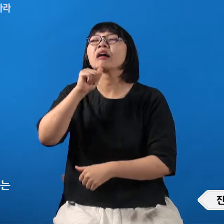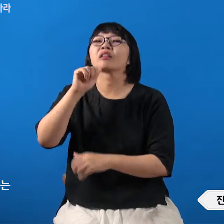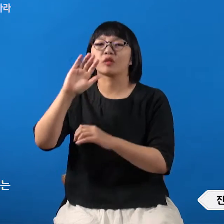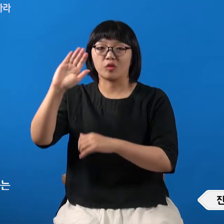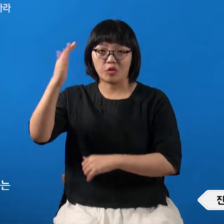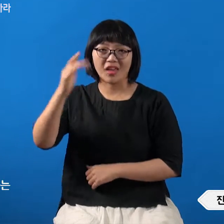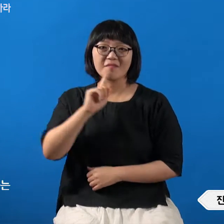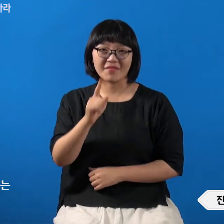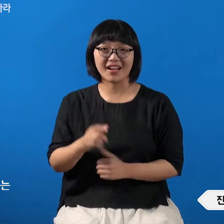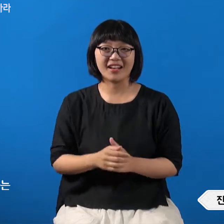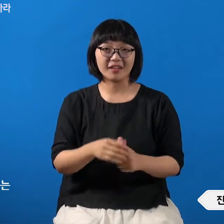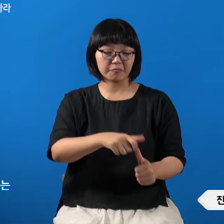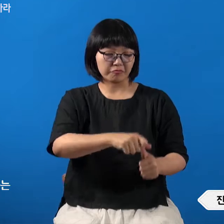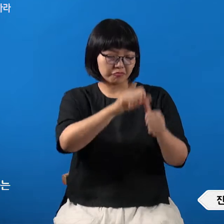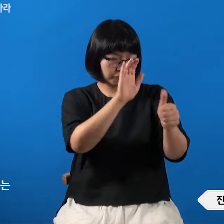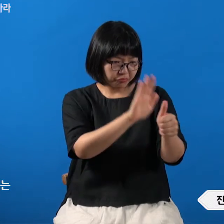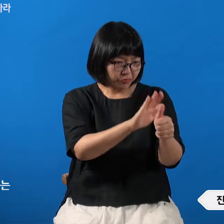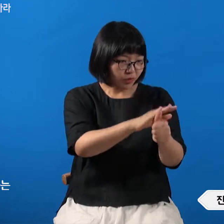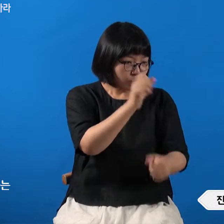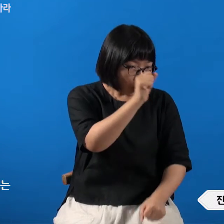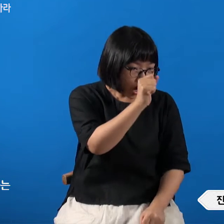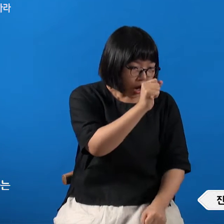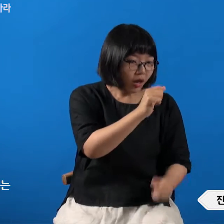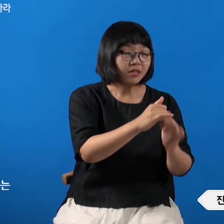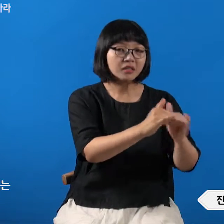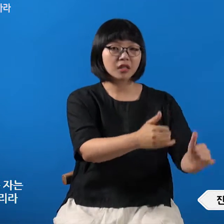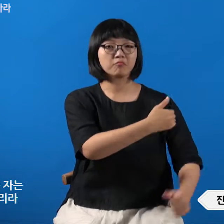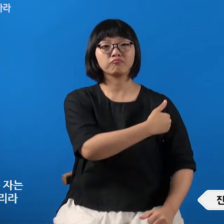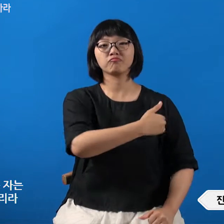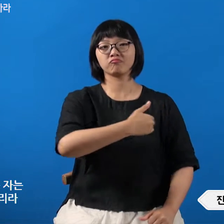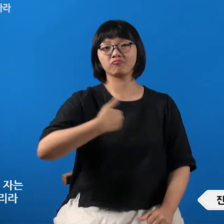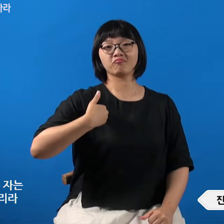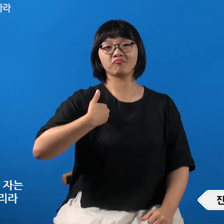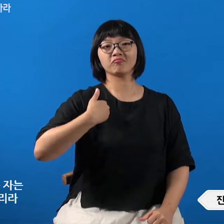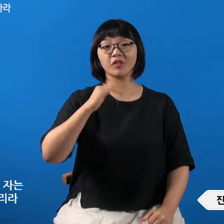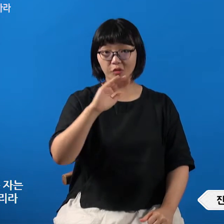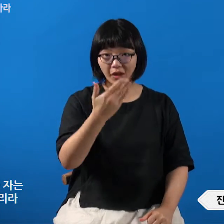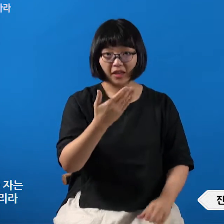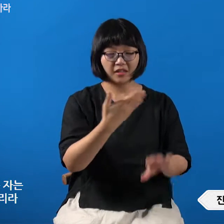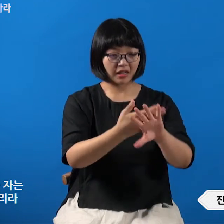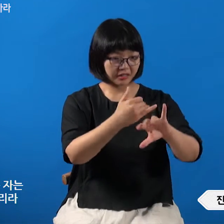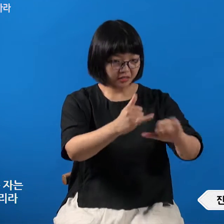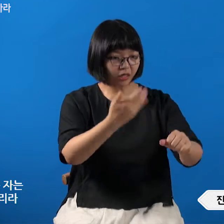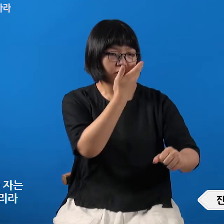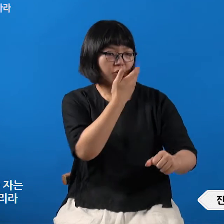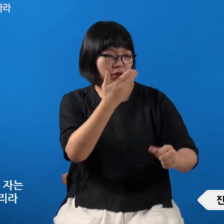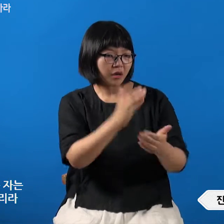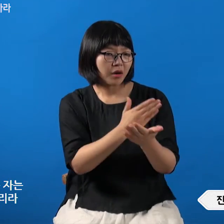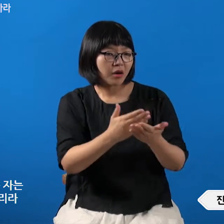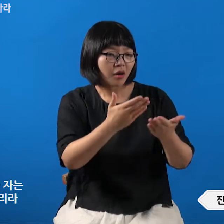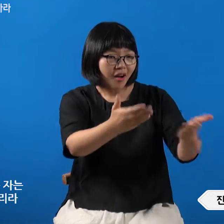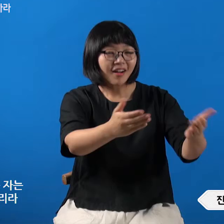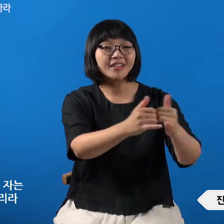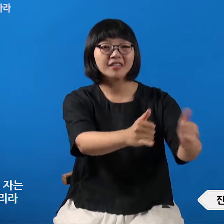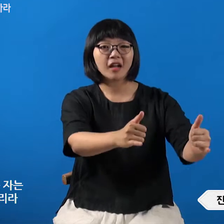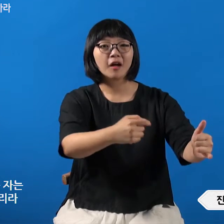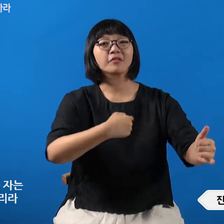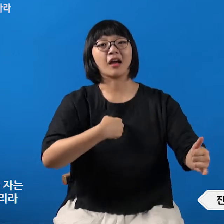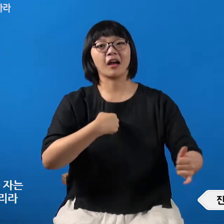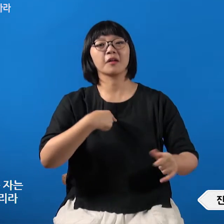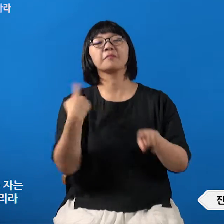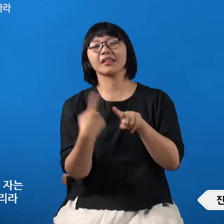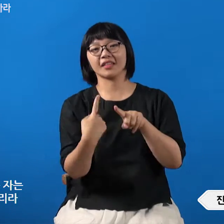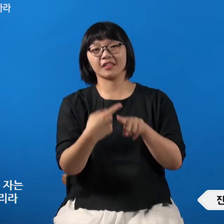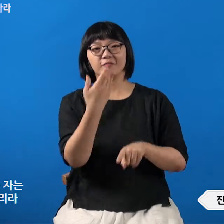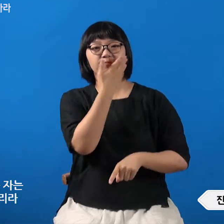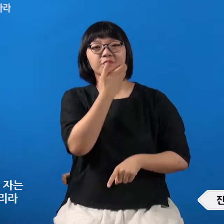풍족하여질 것이요 남을 윤택하게 하는 자는 자기도 윤택하여지리라. 우리는 구제하고